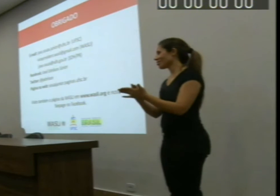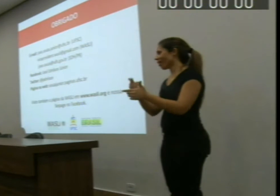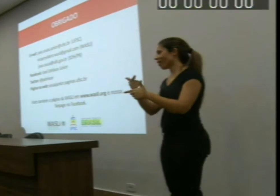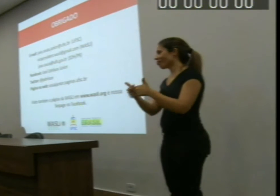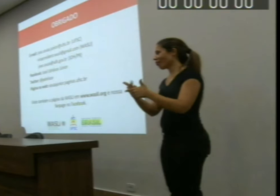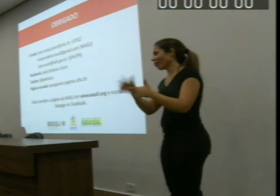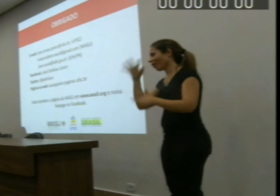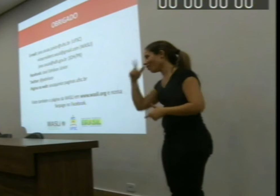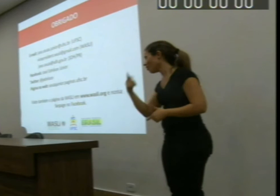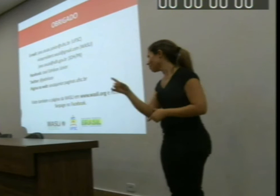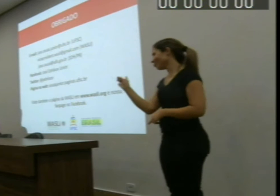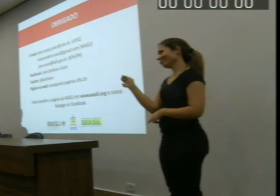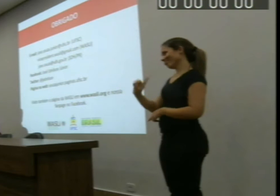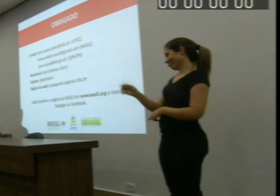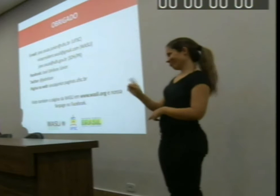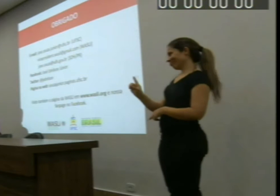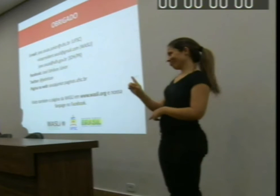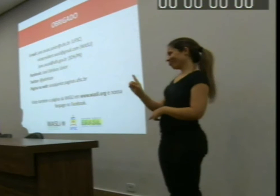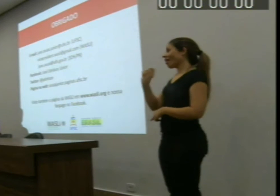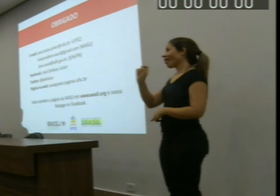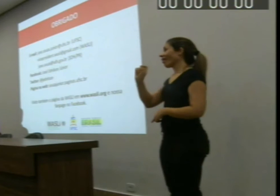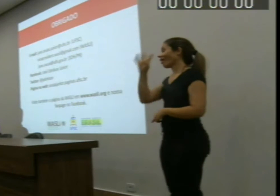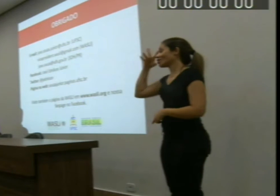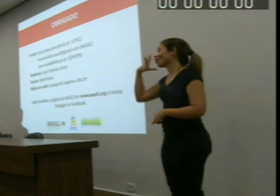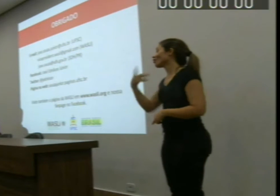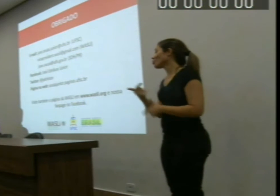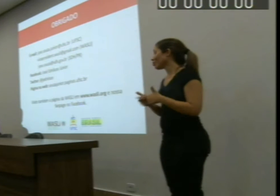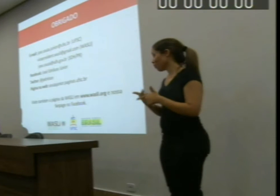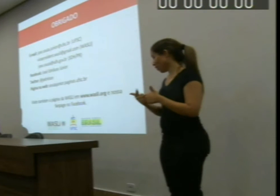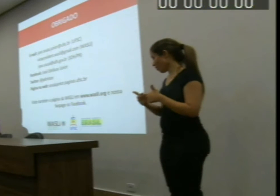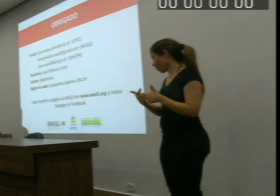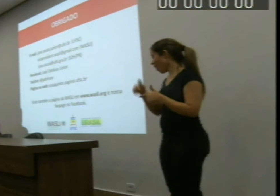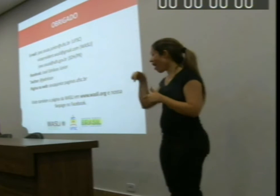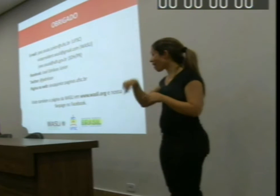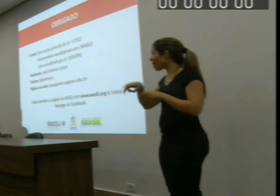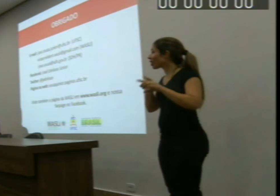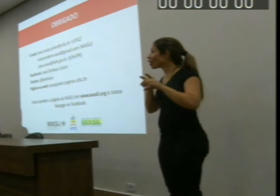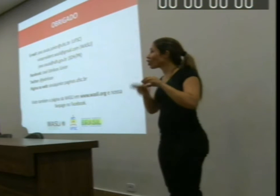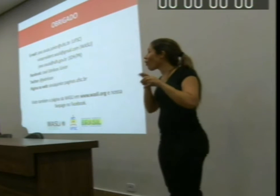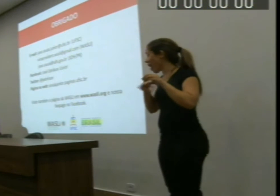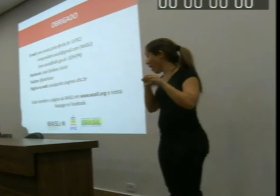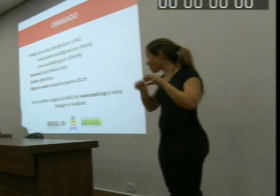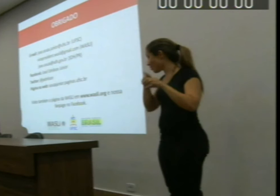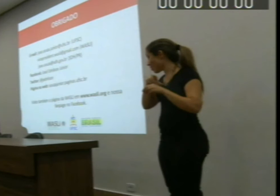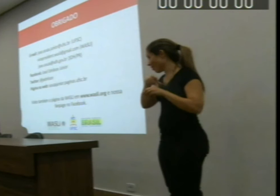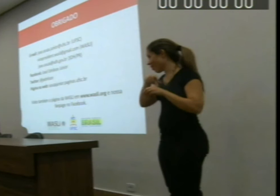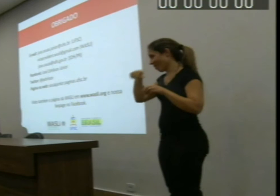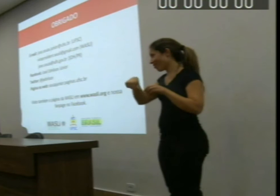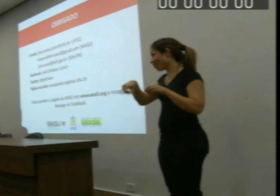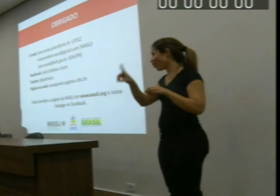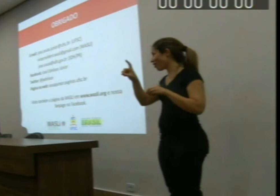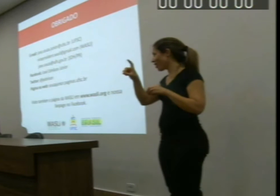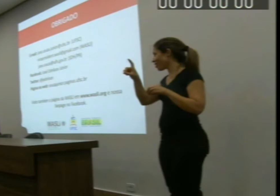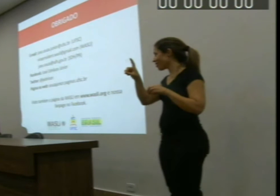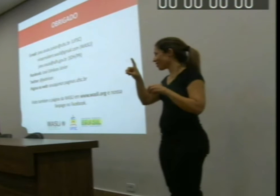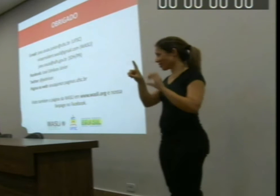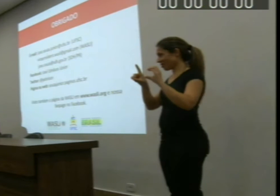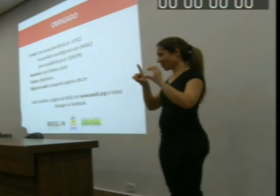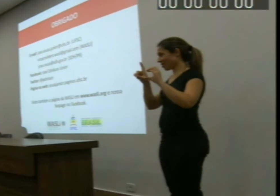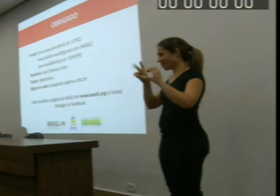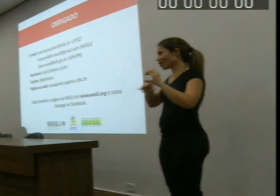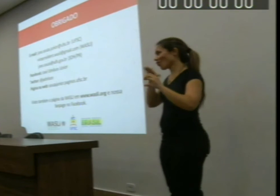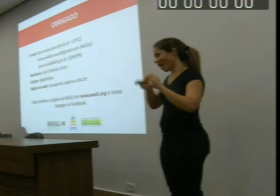da escola eh eu acho que aqui tem o sistema do nesp né aí o nesp também faz um tipo de ação na nas